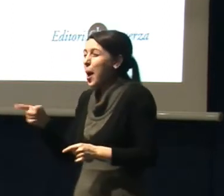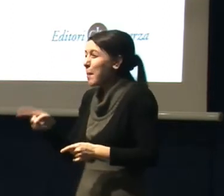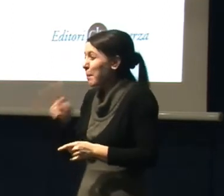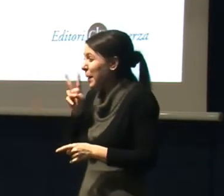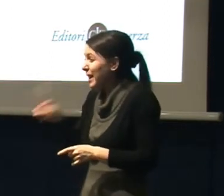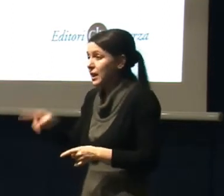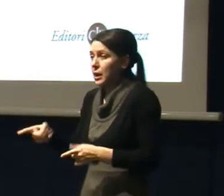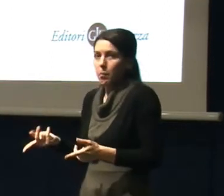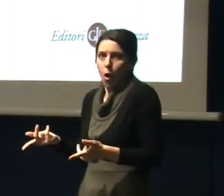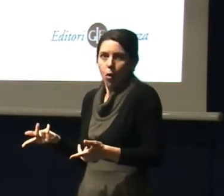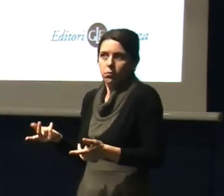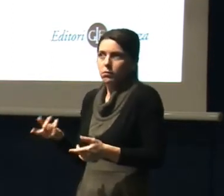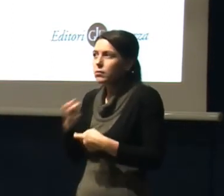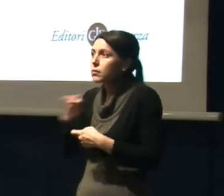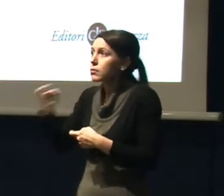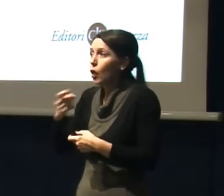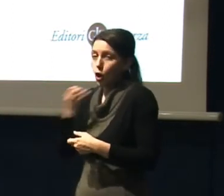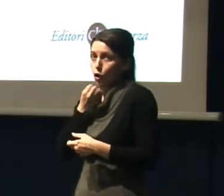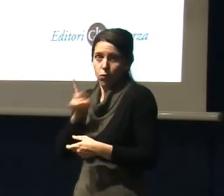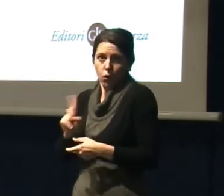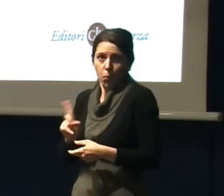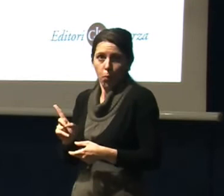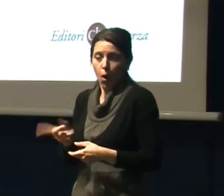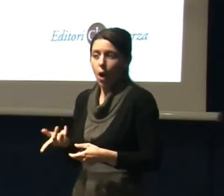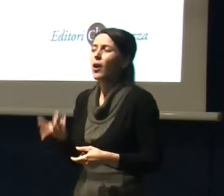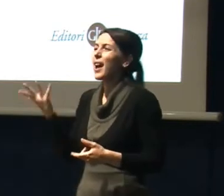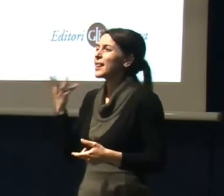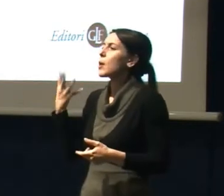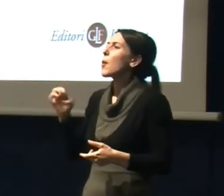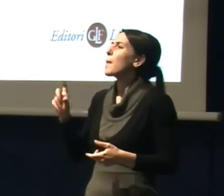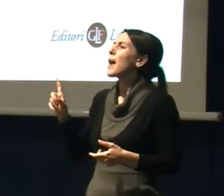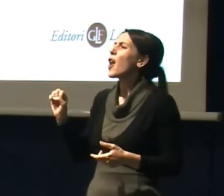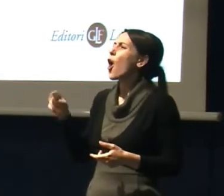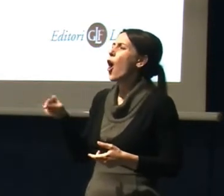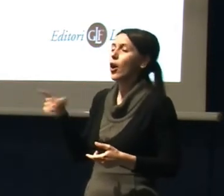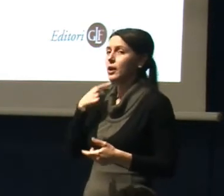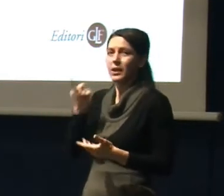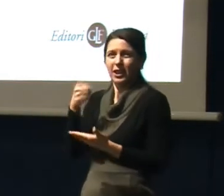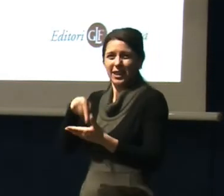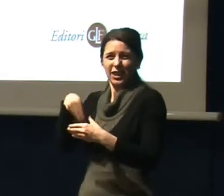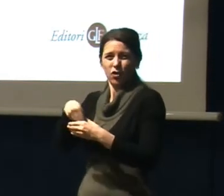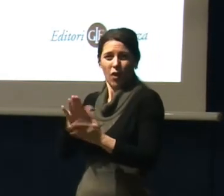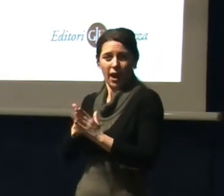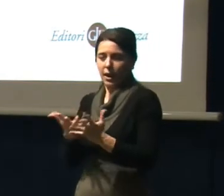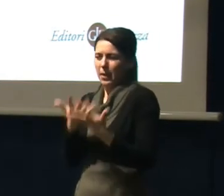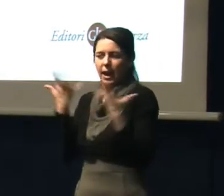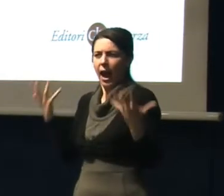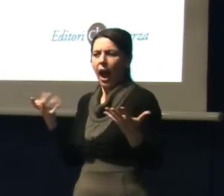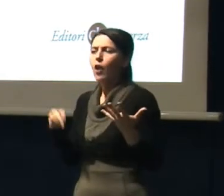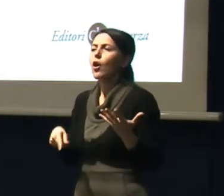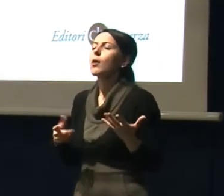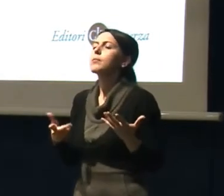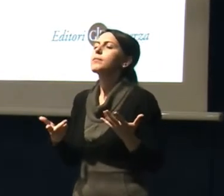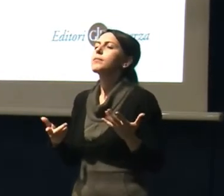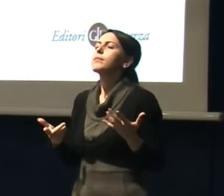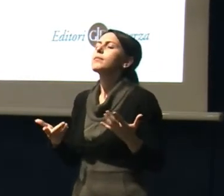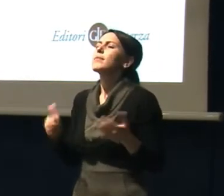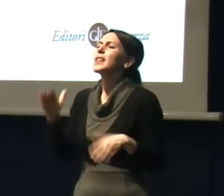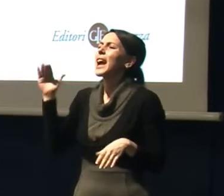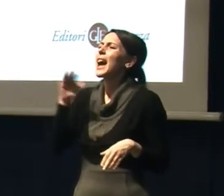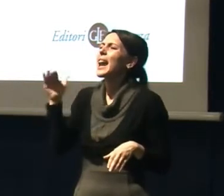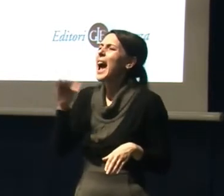e chiudo è un esempio che vittorio meloni fa benissimo nel libro nella stragrande maggioranza dei nostri